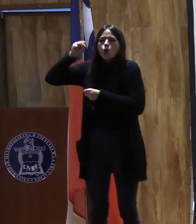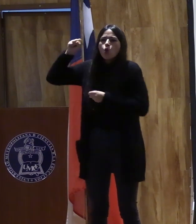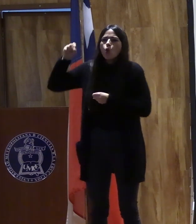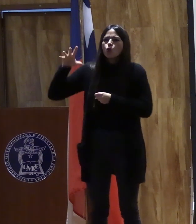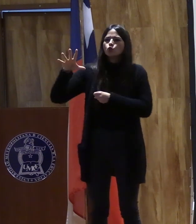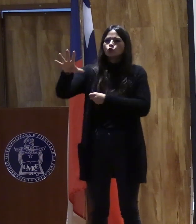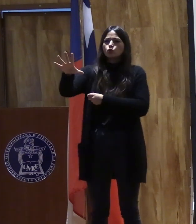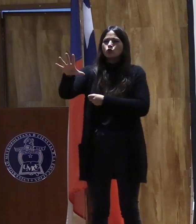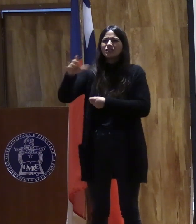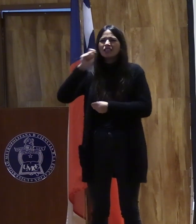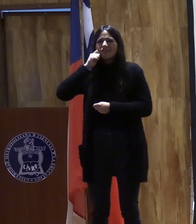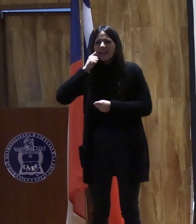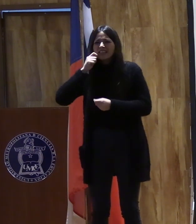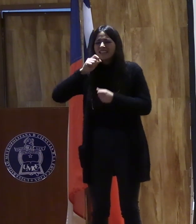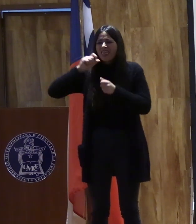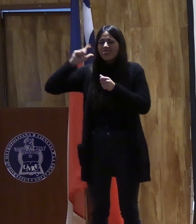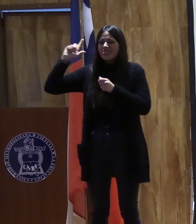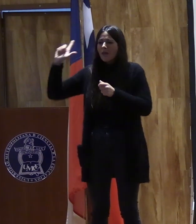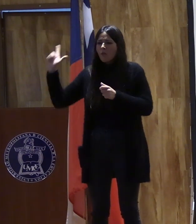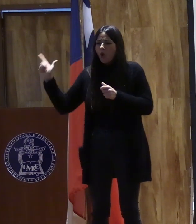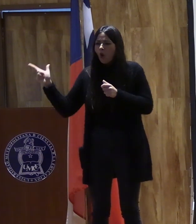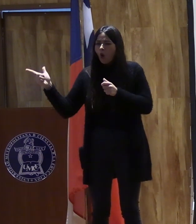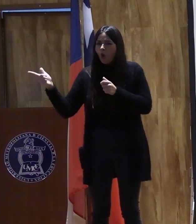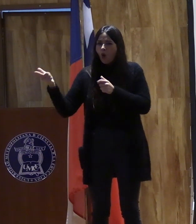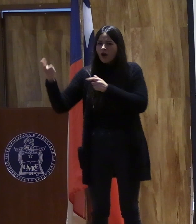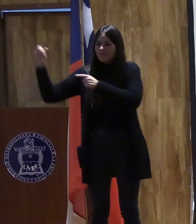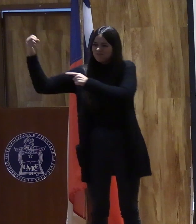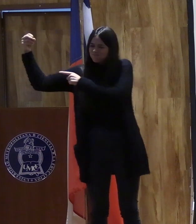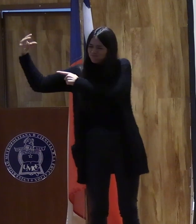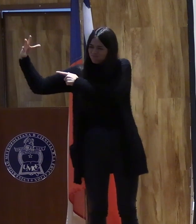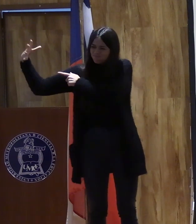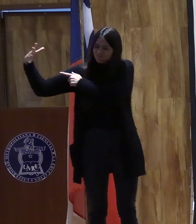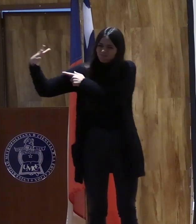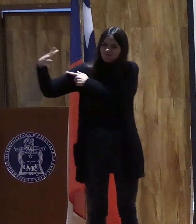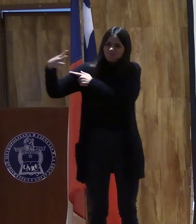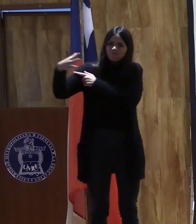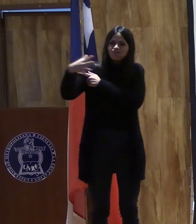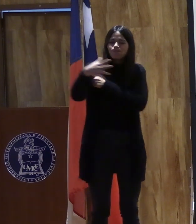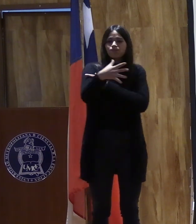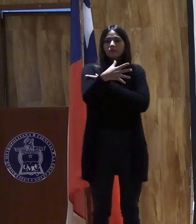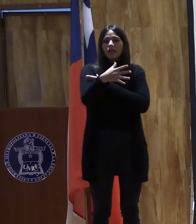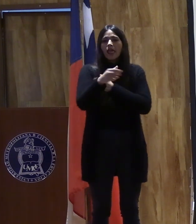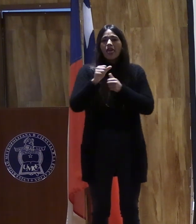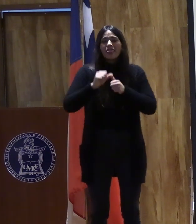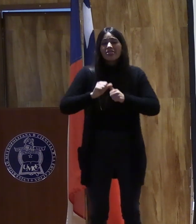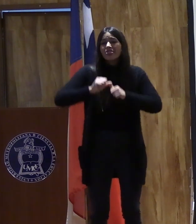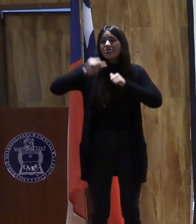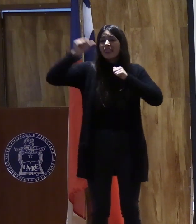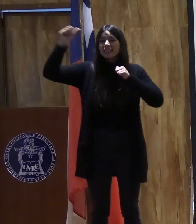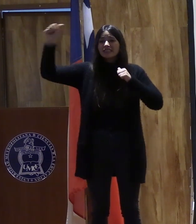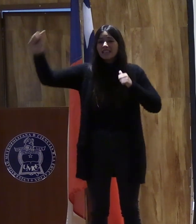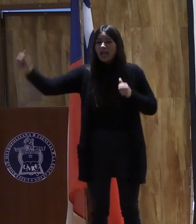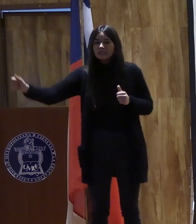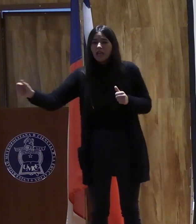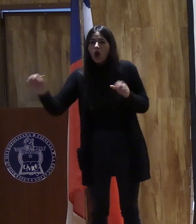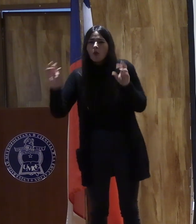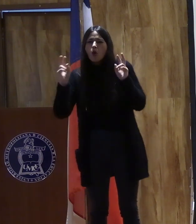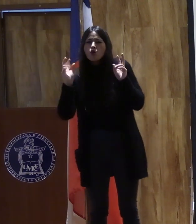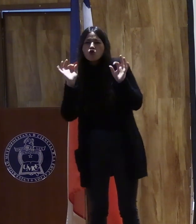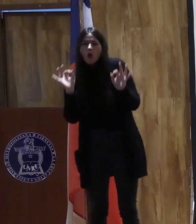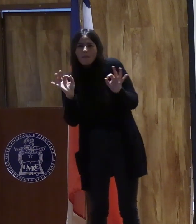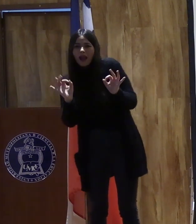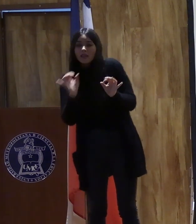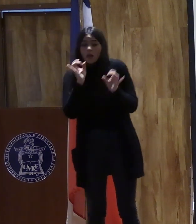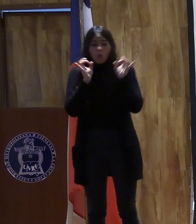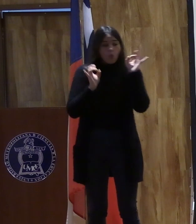luz se demora 100.000 años en recorrerlo. Entonces es enorme. Las distancias típicas entre una